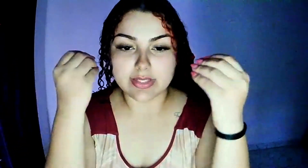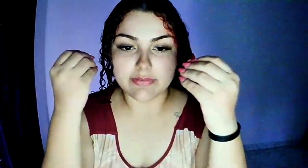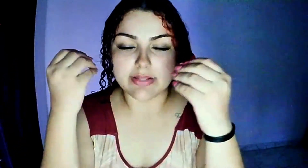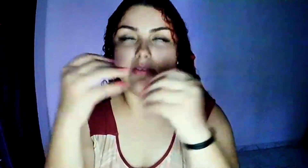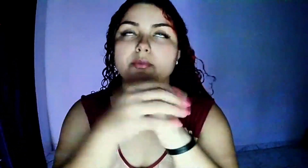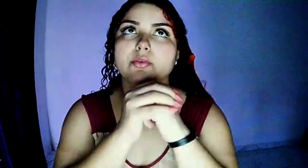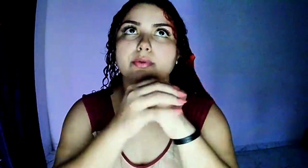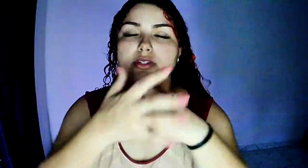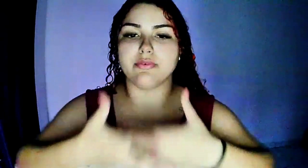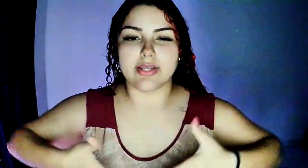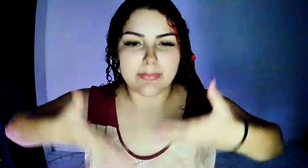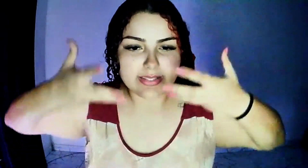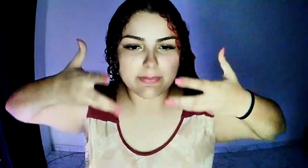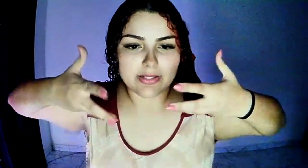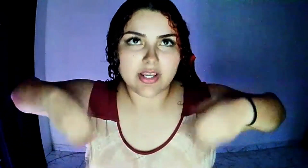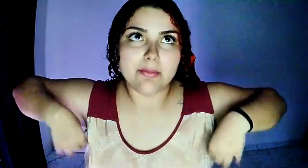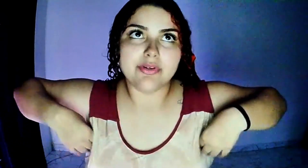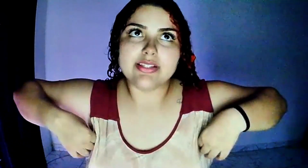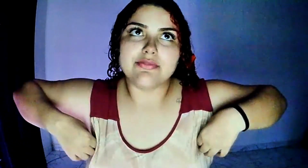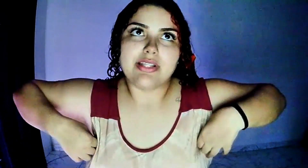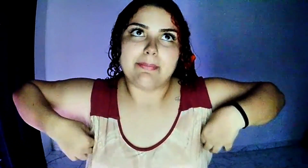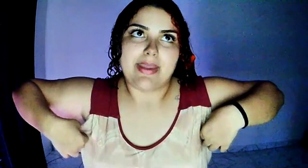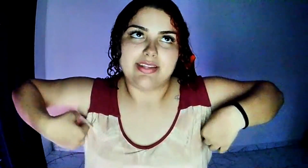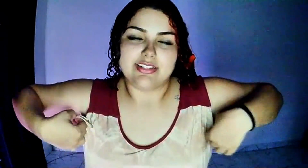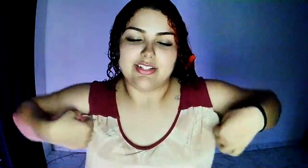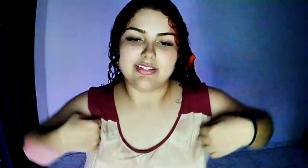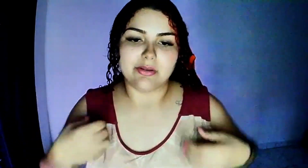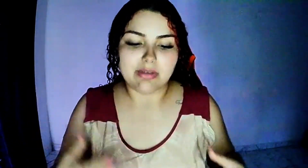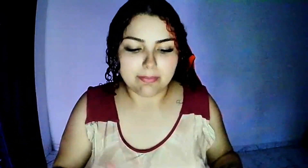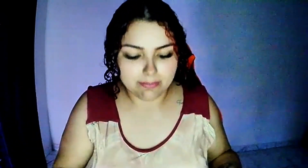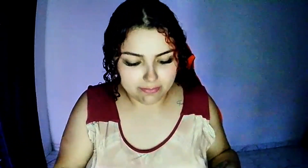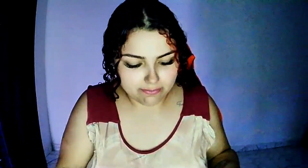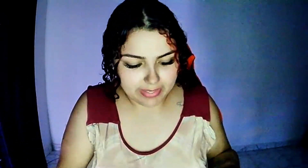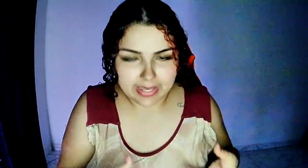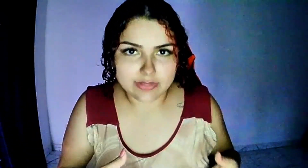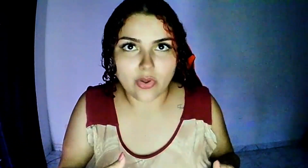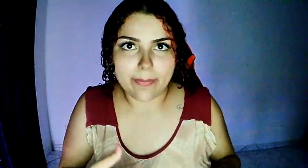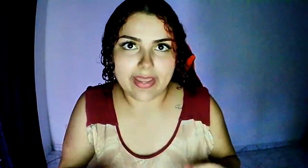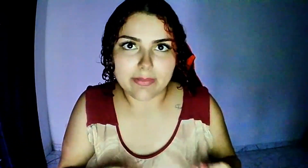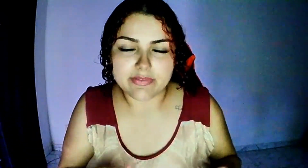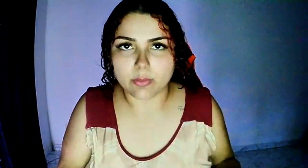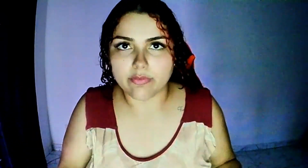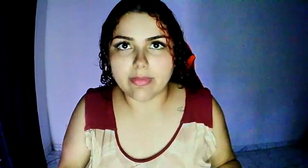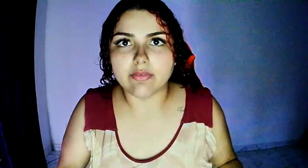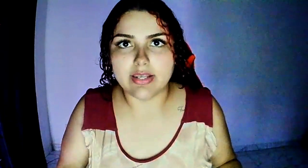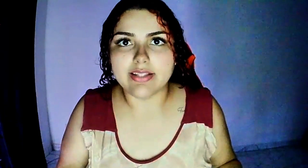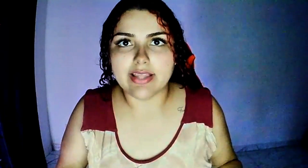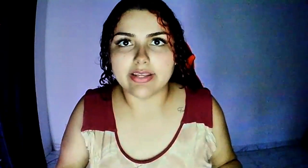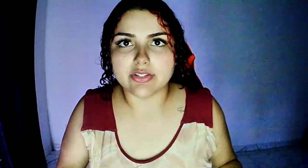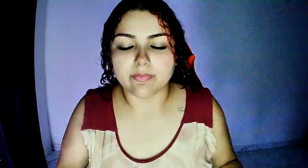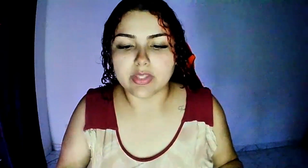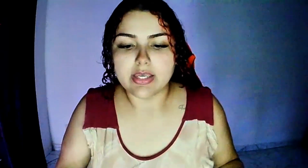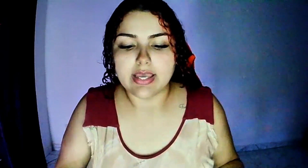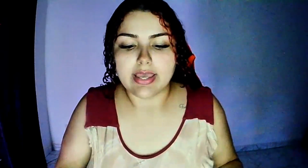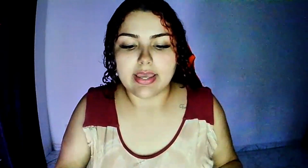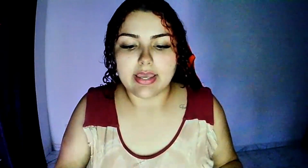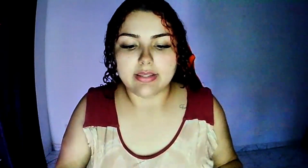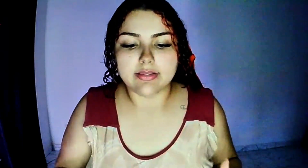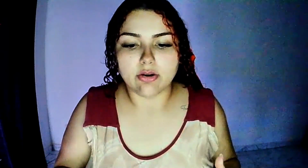consiga fazer, vamos supor, se for aqui mais na parte. Porque se for na perna, gente, você não vai pegar a sua perna para fazer um movimento ali, entende? Então,